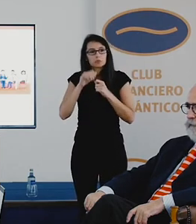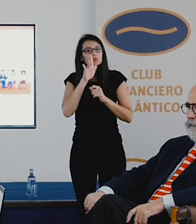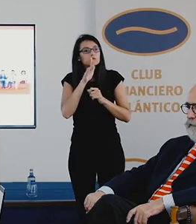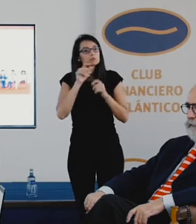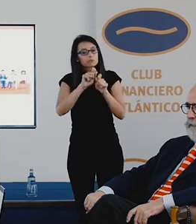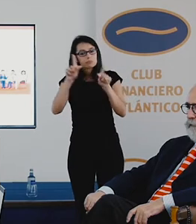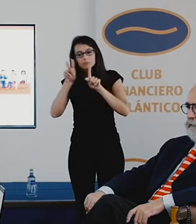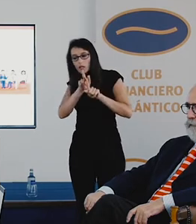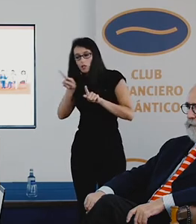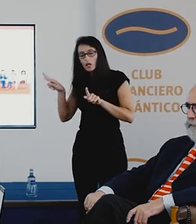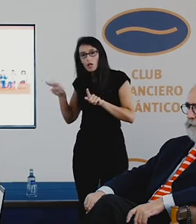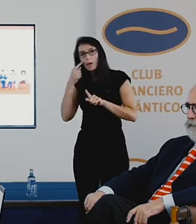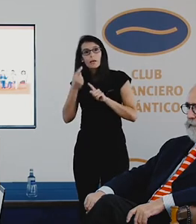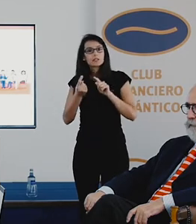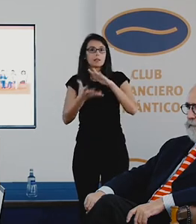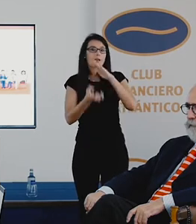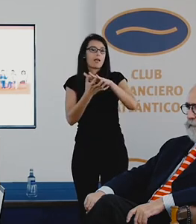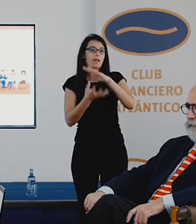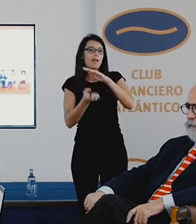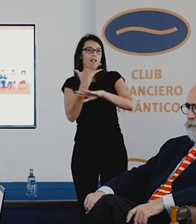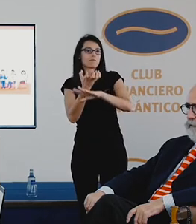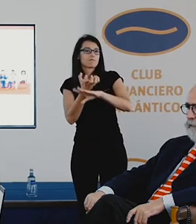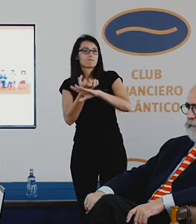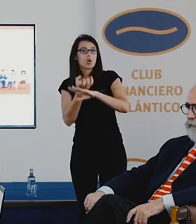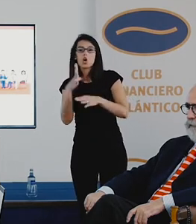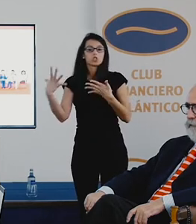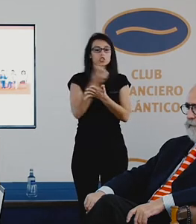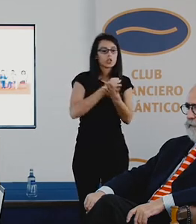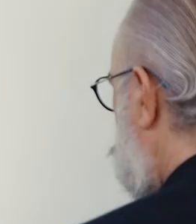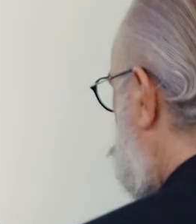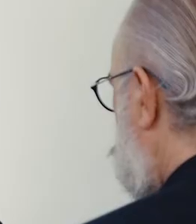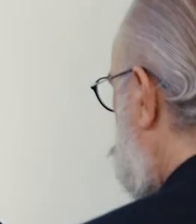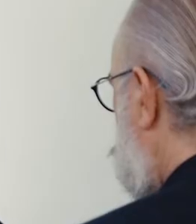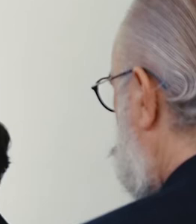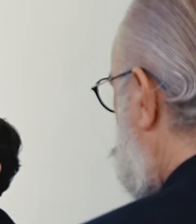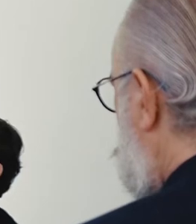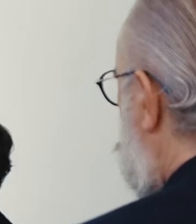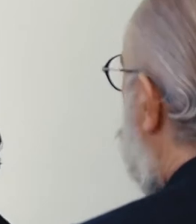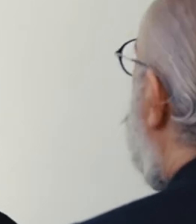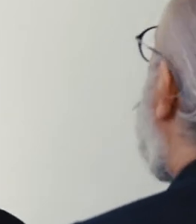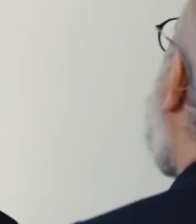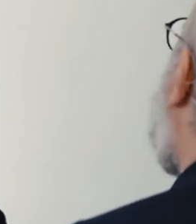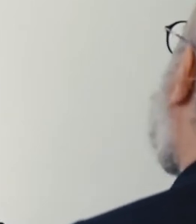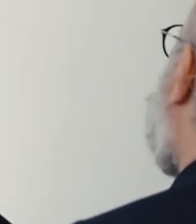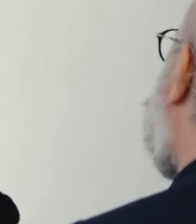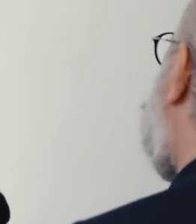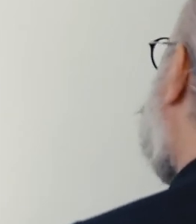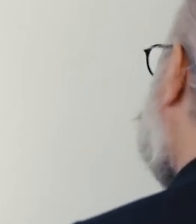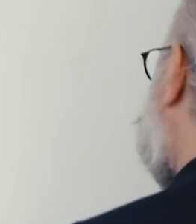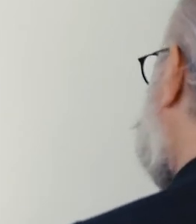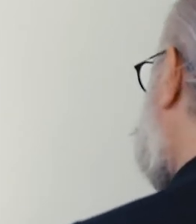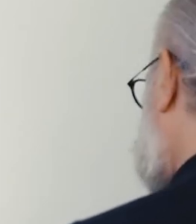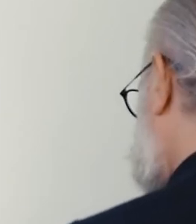en vez de la pantalla lo que hay enfrente es la lavadora. Todos nos arrodillamos todos los días delante de la lavadora porque alguien ha decidido que es mejor